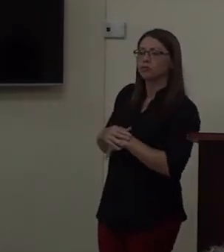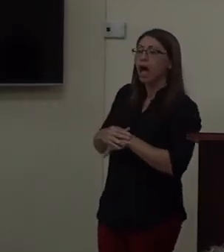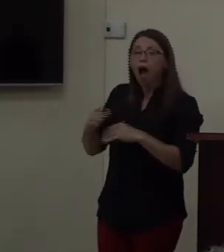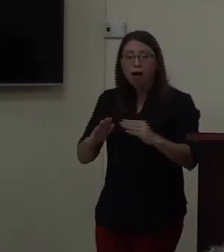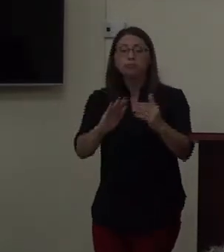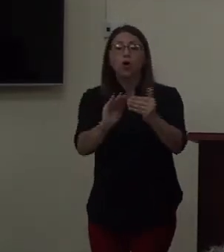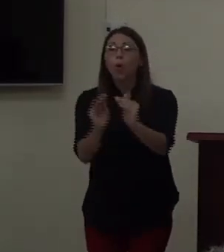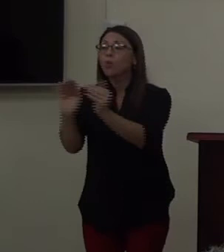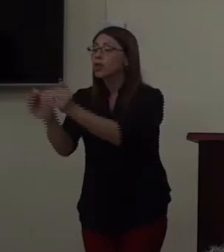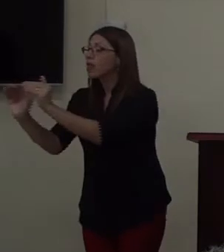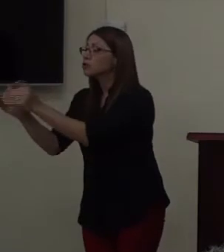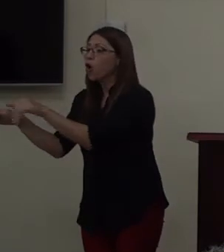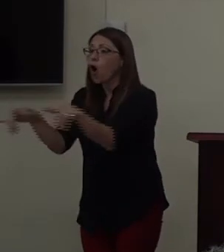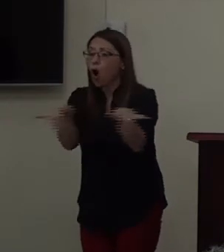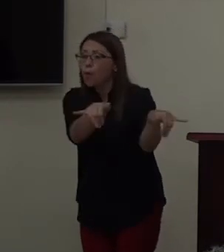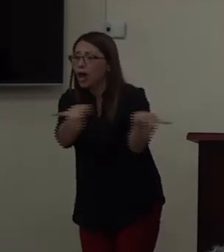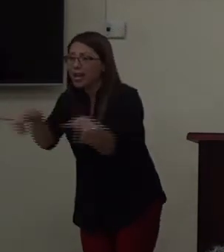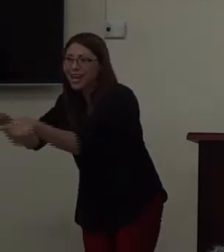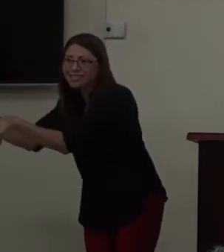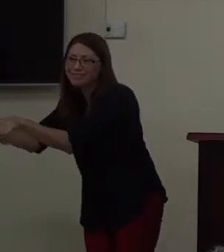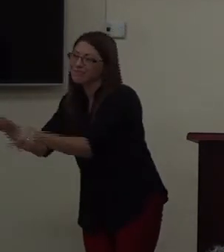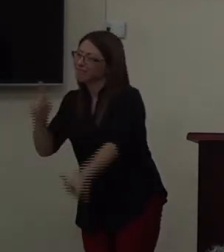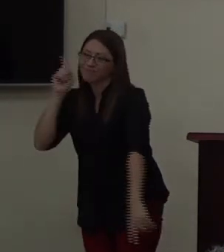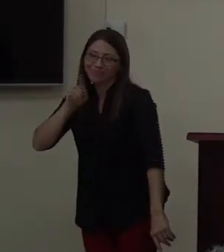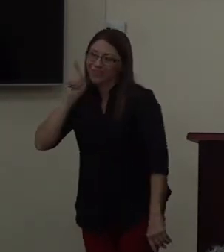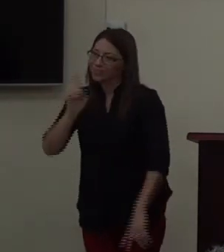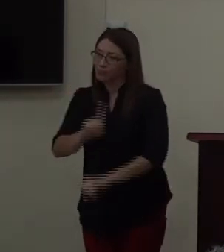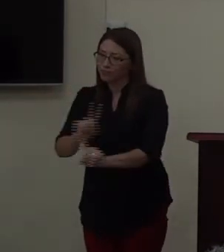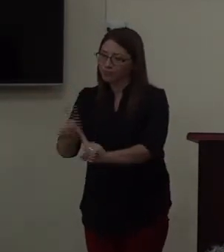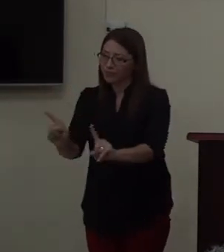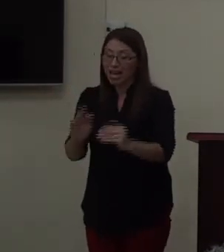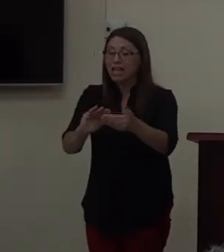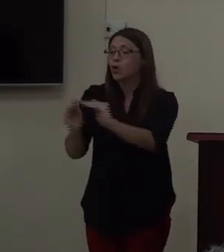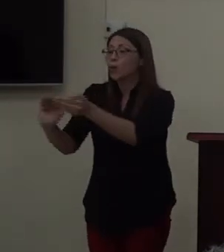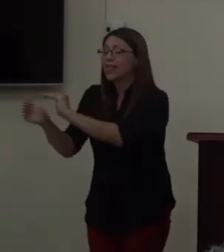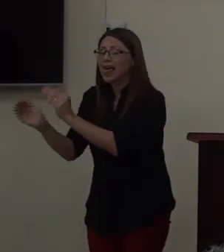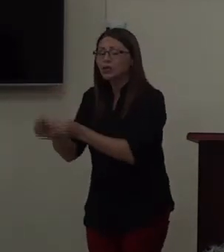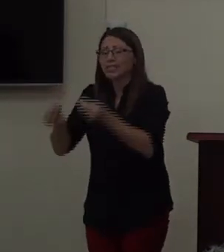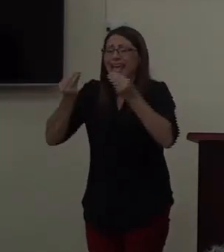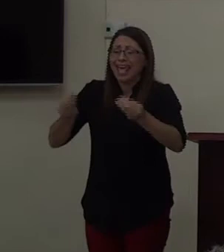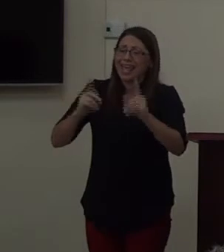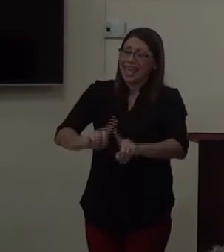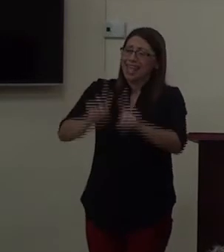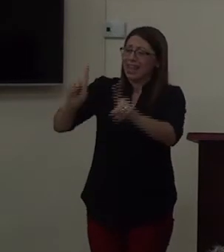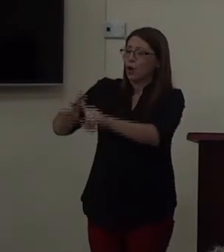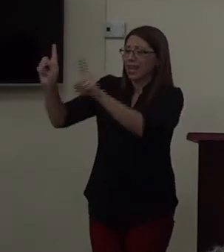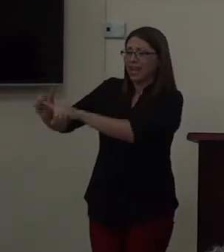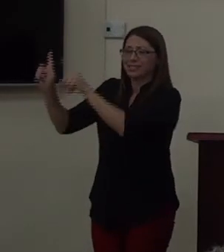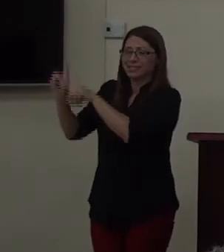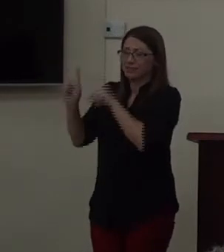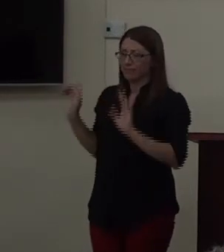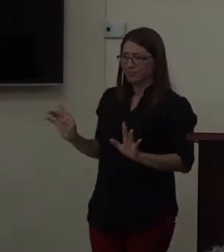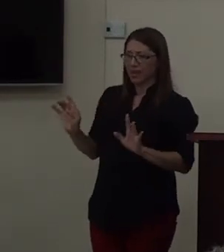homogéneas, y no hay nada absolutamente más falso, o sea, que eso. Las comunidades son increíblemente heterogéneas.